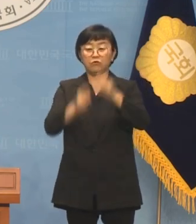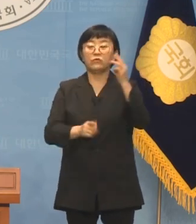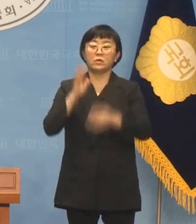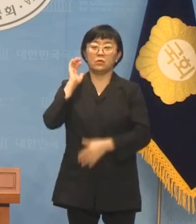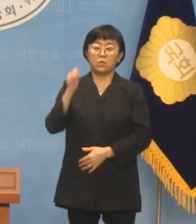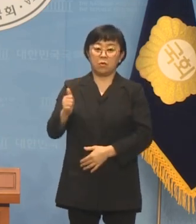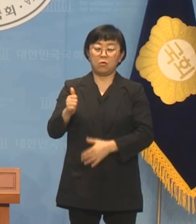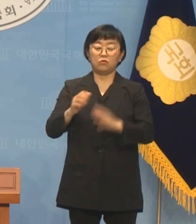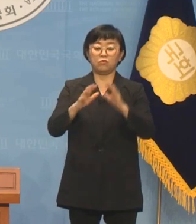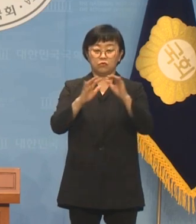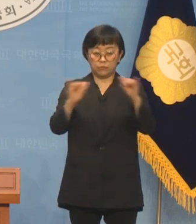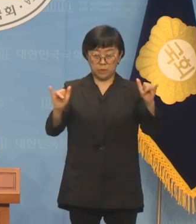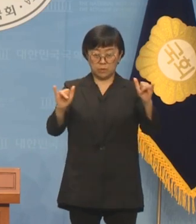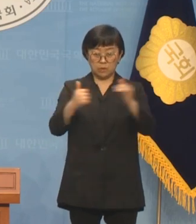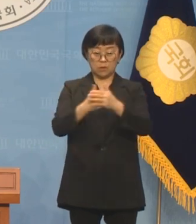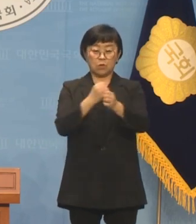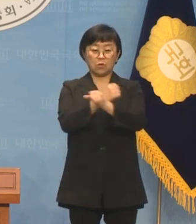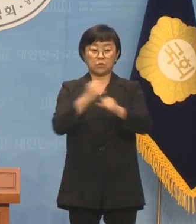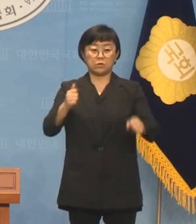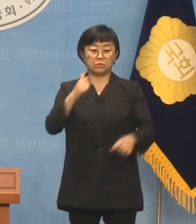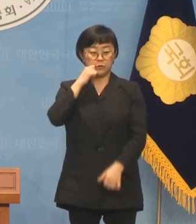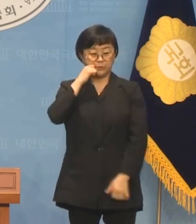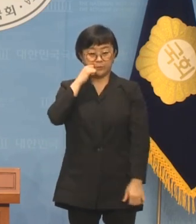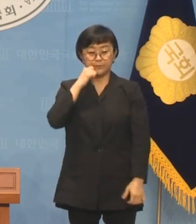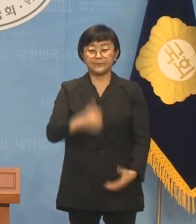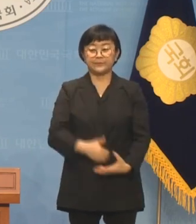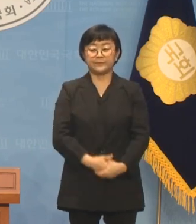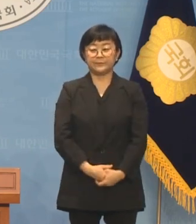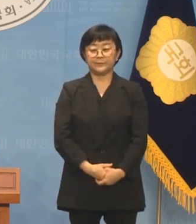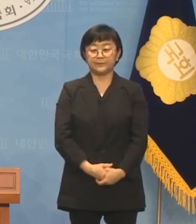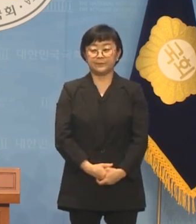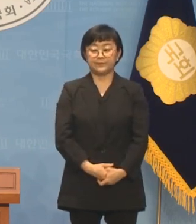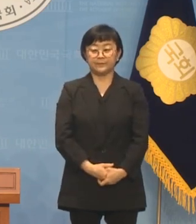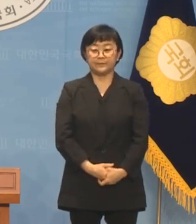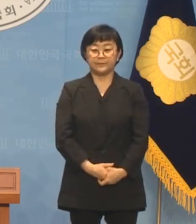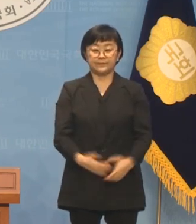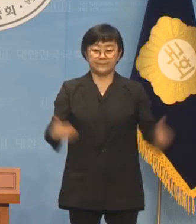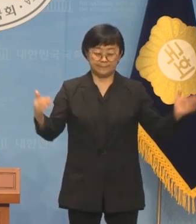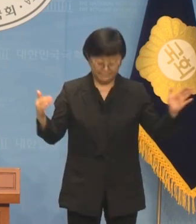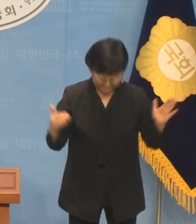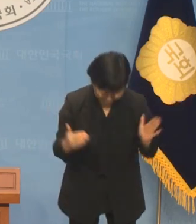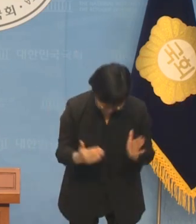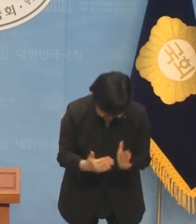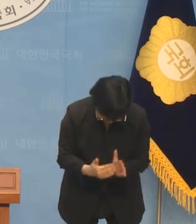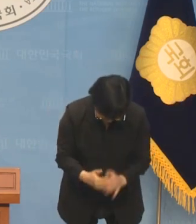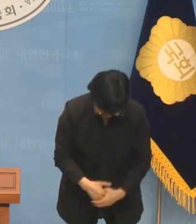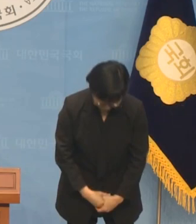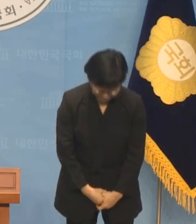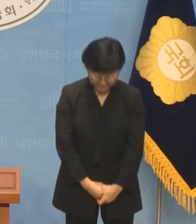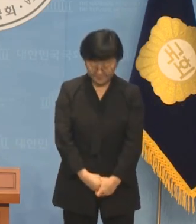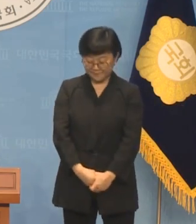대통령을 국민은 용서하지 않을 것입니다. 이상입니다.